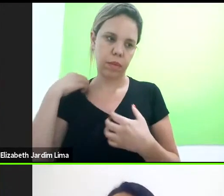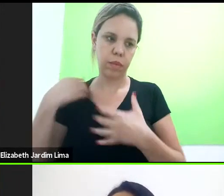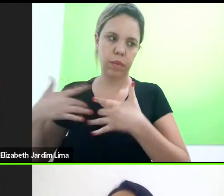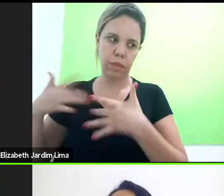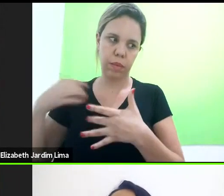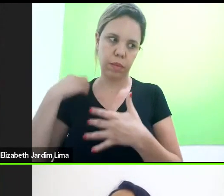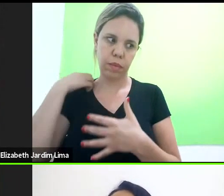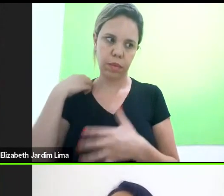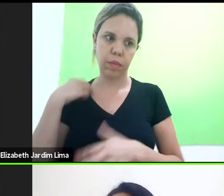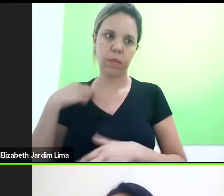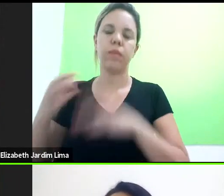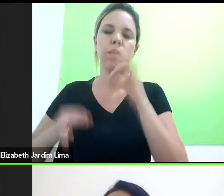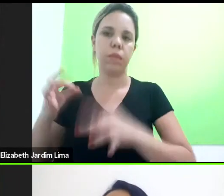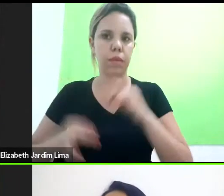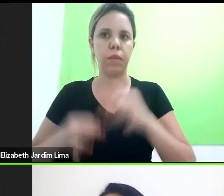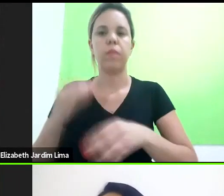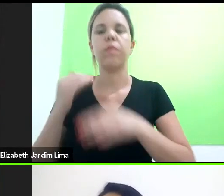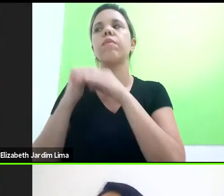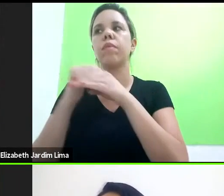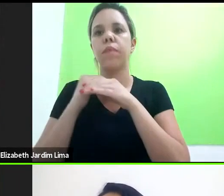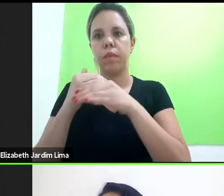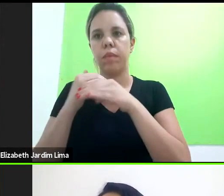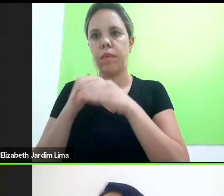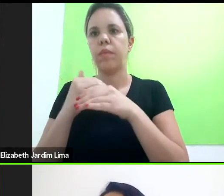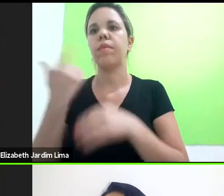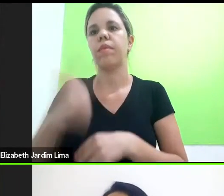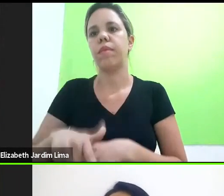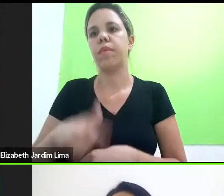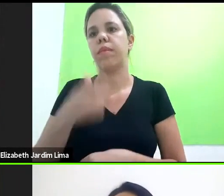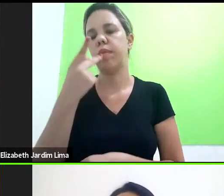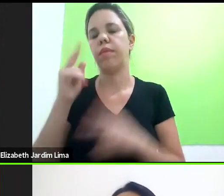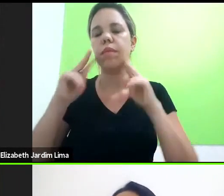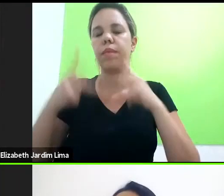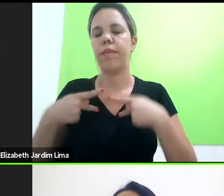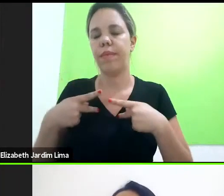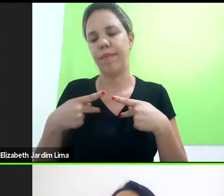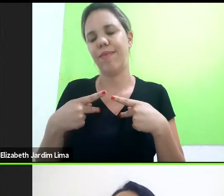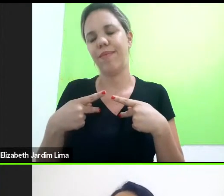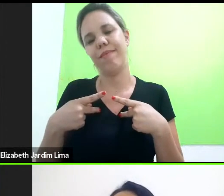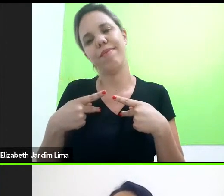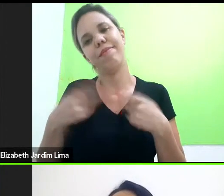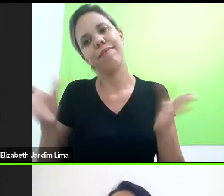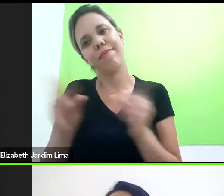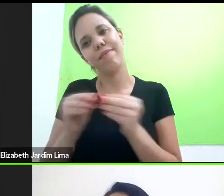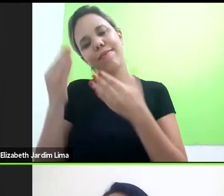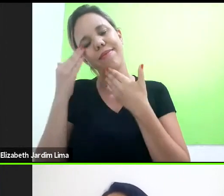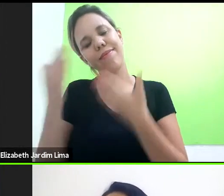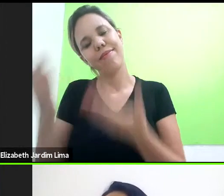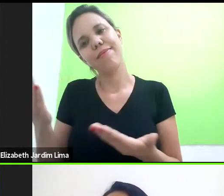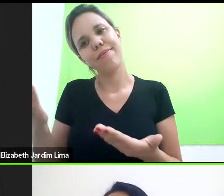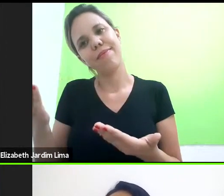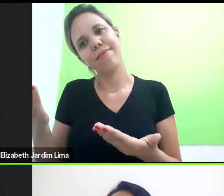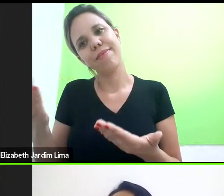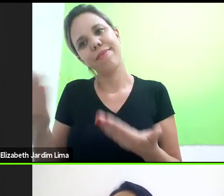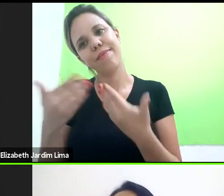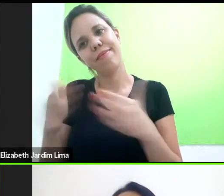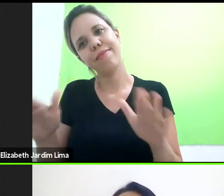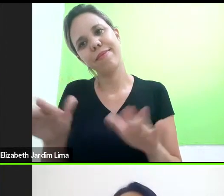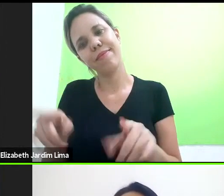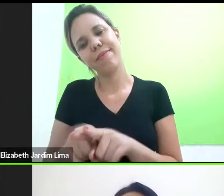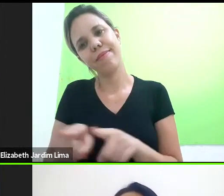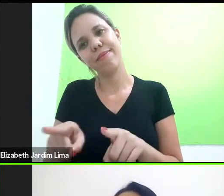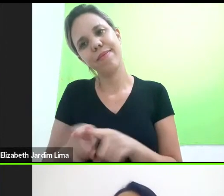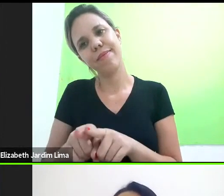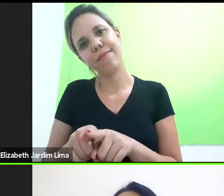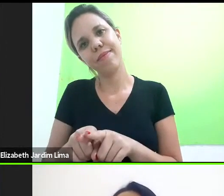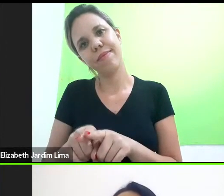da justiça, equidade e, mais uma vez, eu repito, da humanidade. É isso, muito obrigada, estou à disposição também